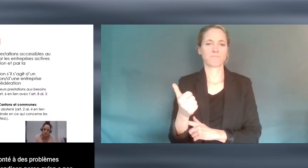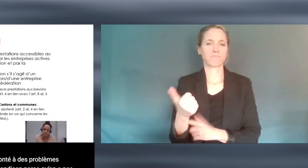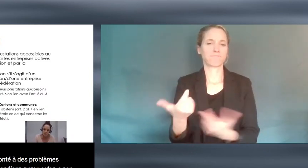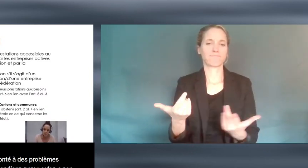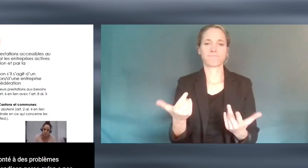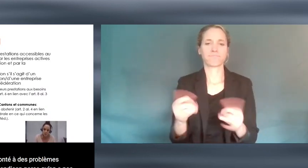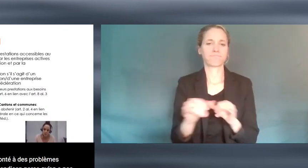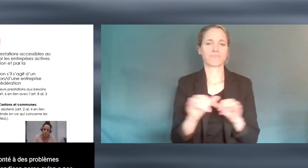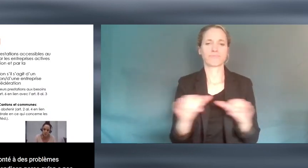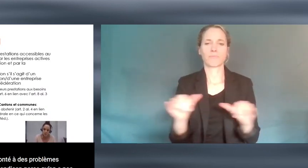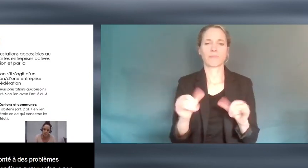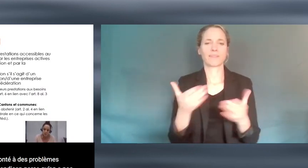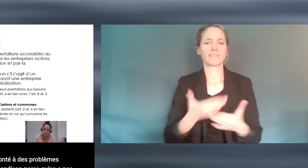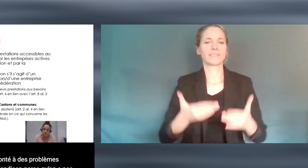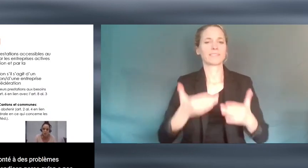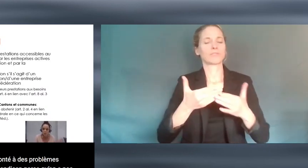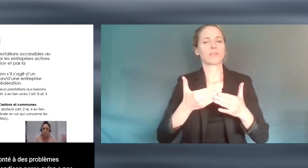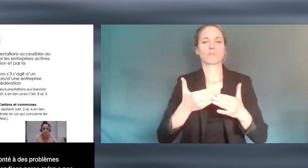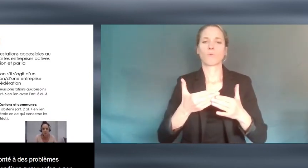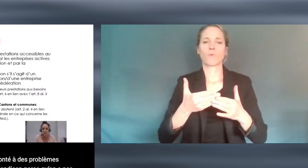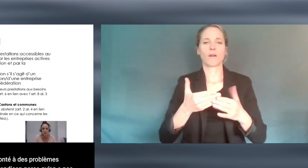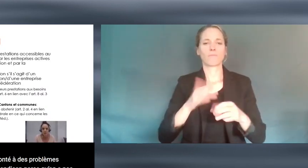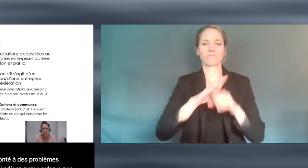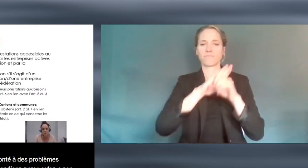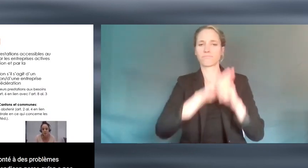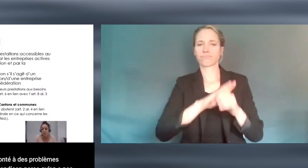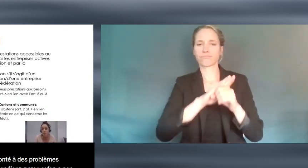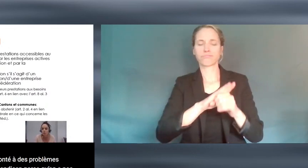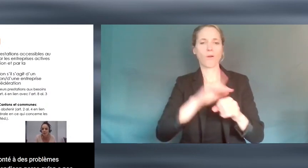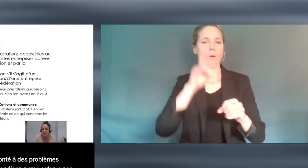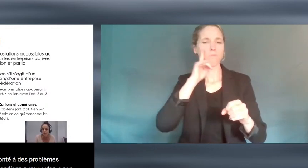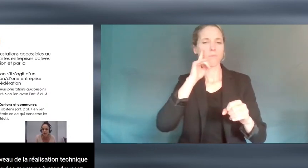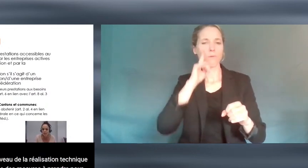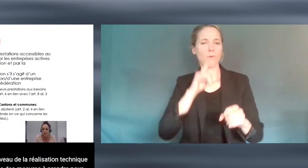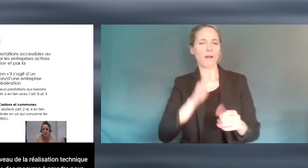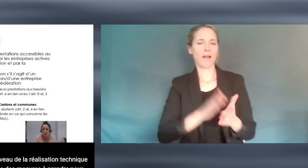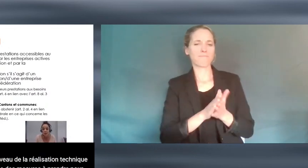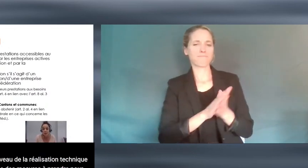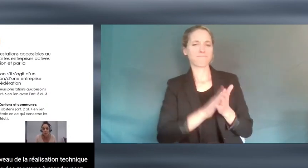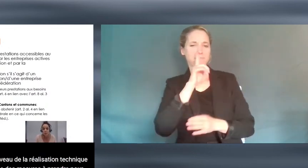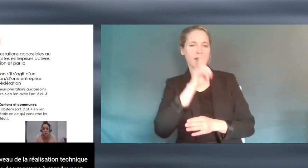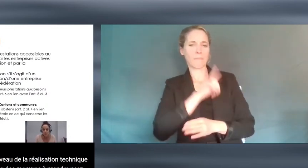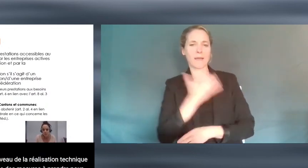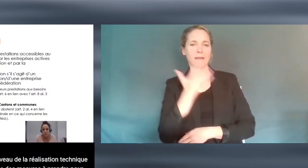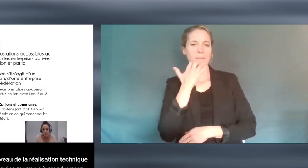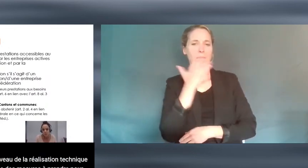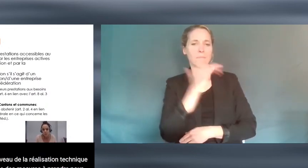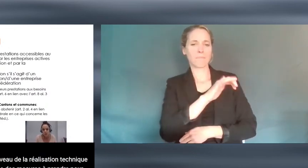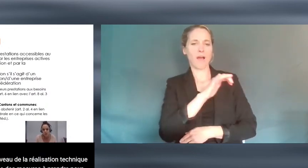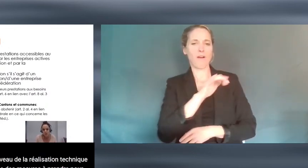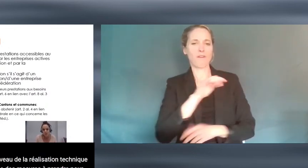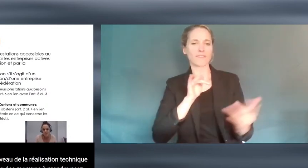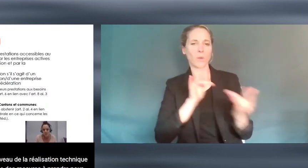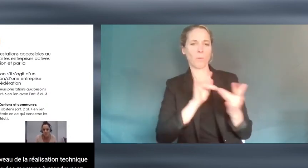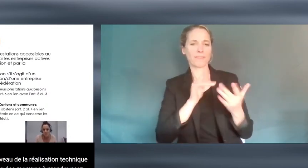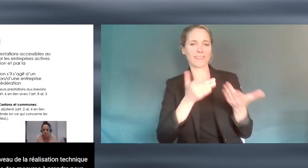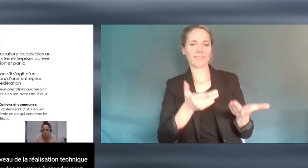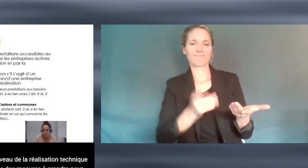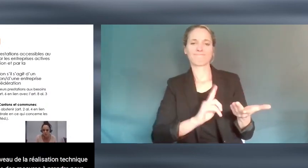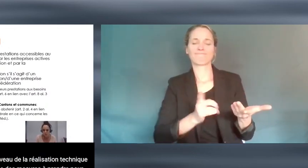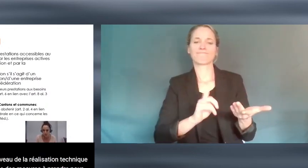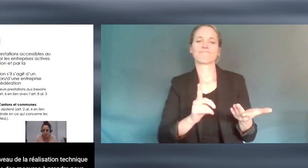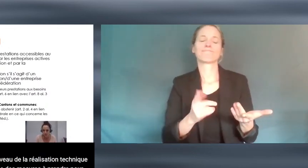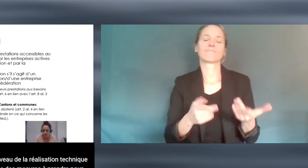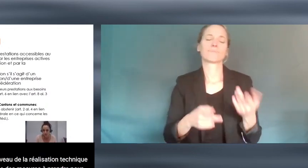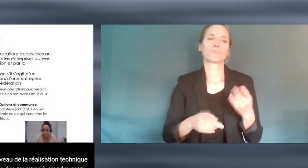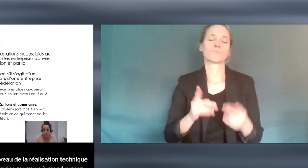des personnes en situation de handicap parce qu'on n'a pas envie d'être confronté à ces personnes-là. On a bien plutôt des questions qui se